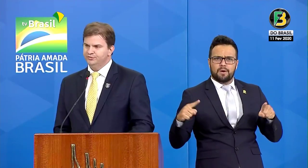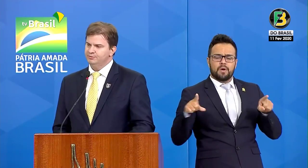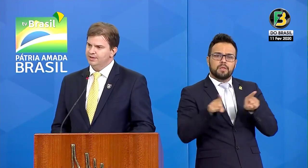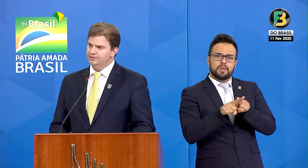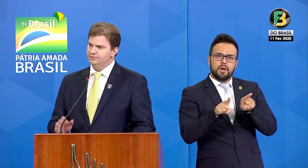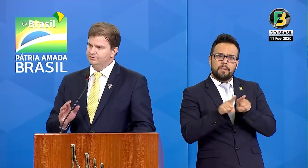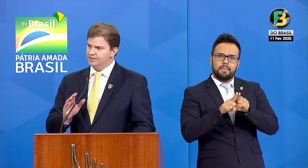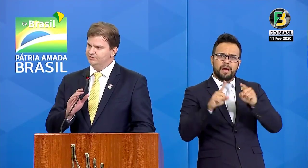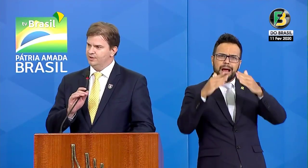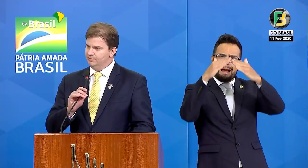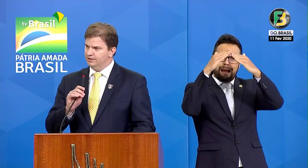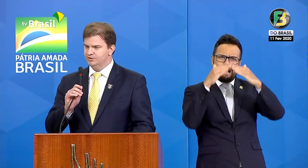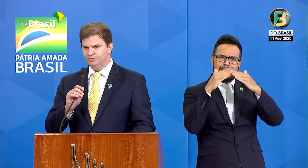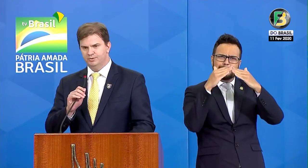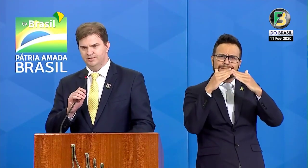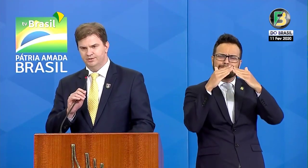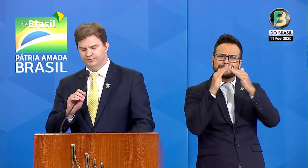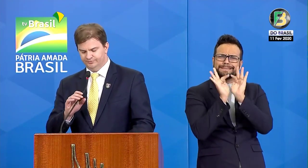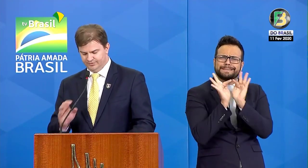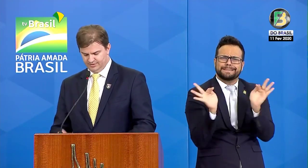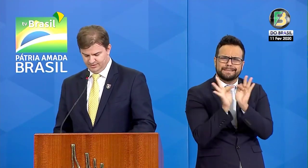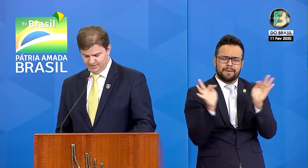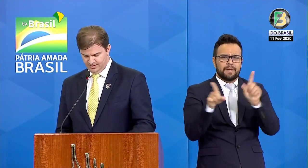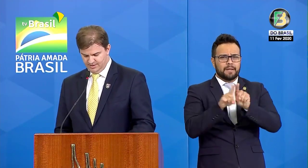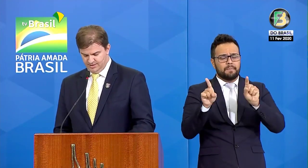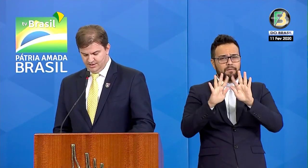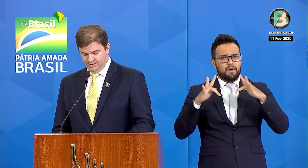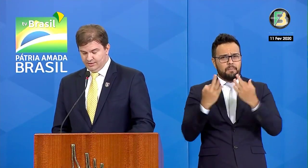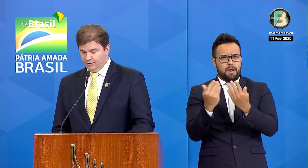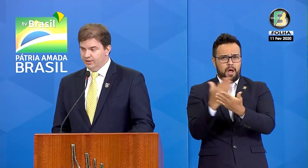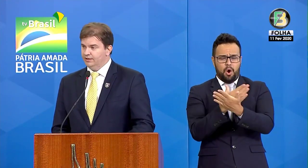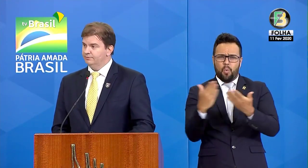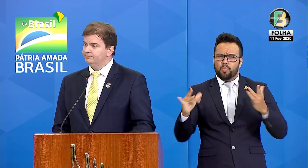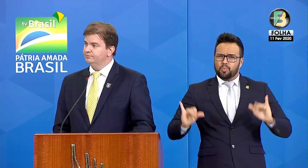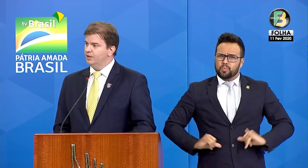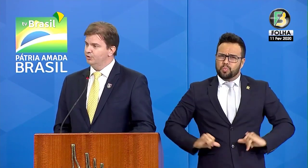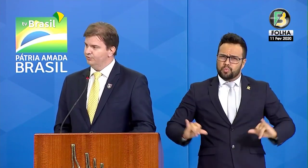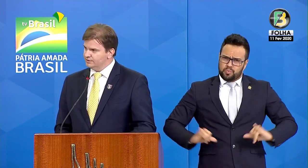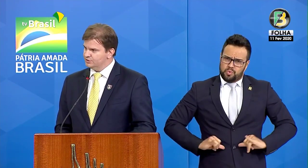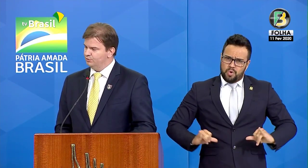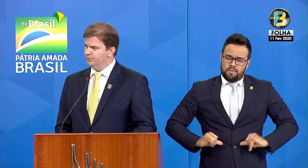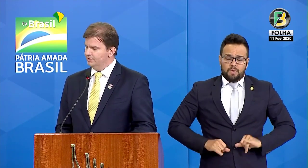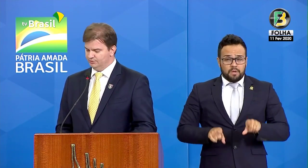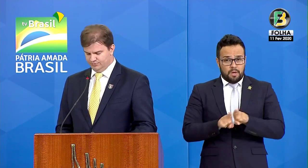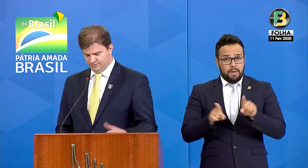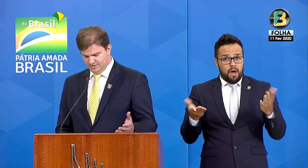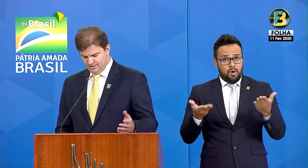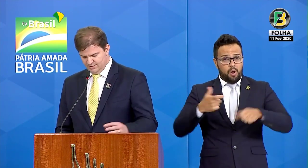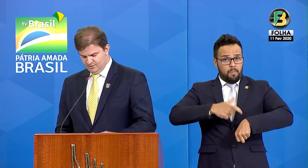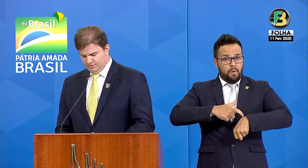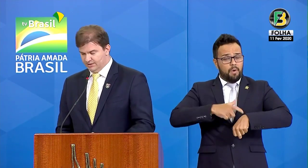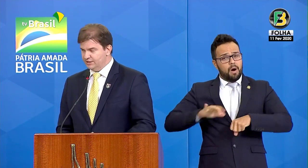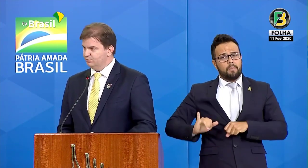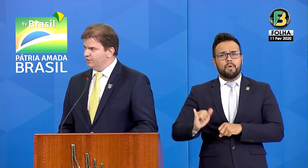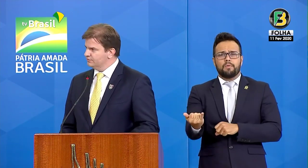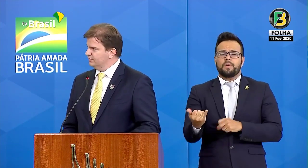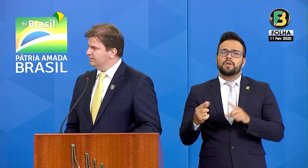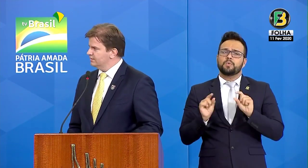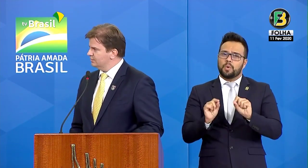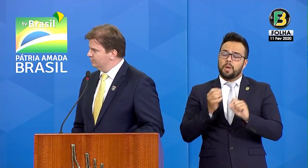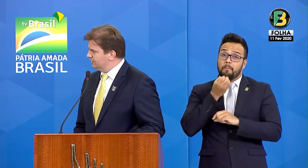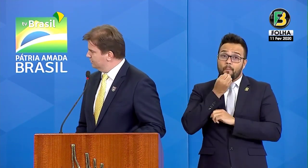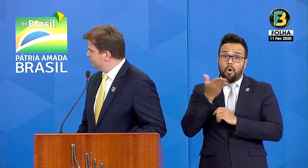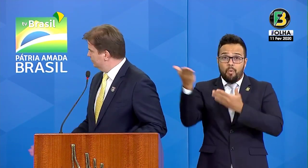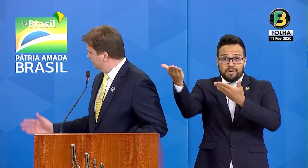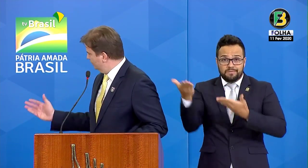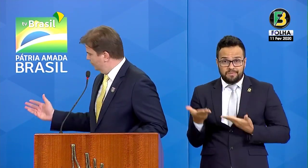o sofrimento das famílias de Brumadinho. Também aproveito esse momento para dar as